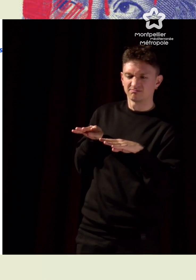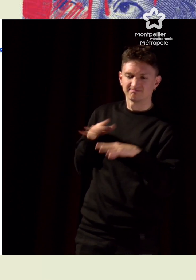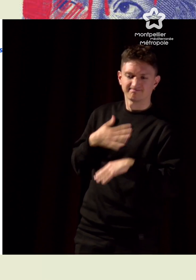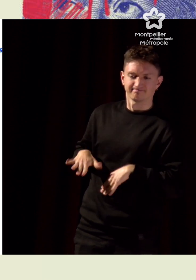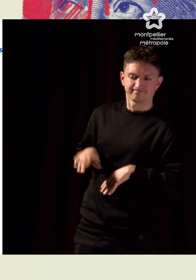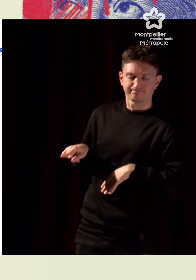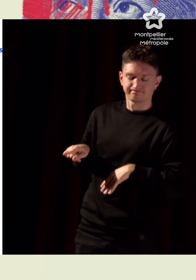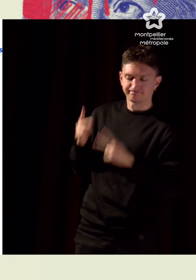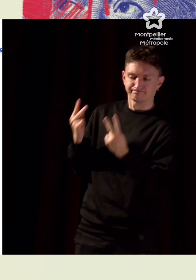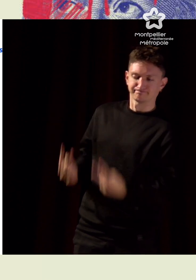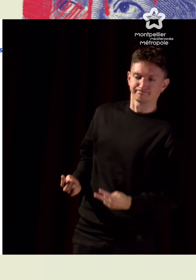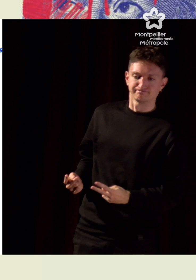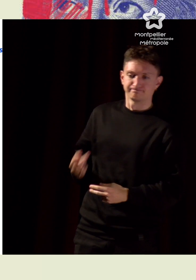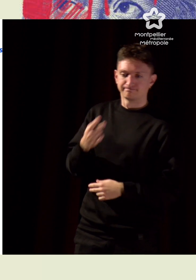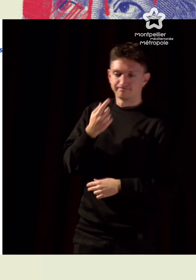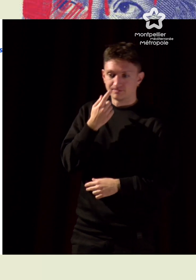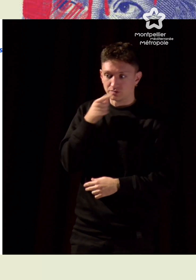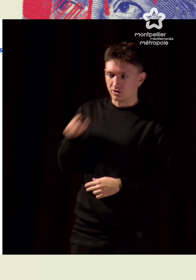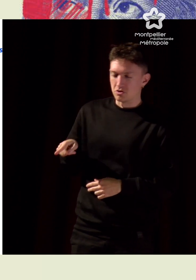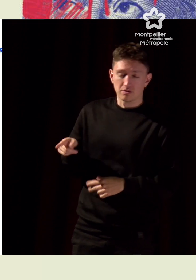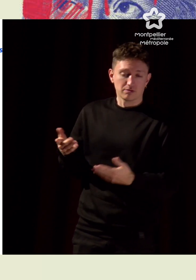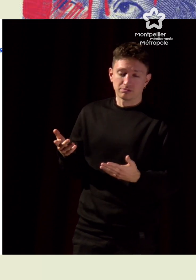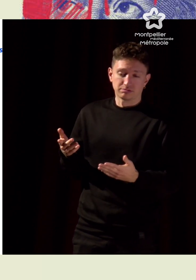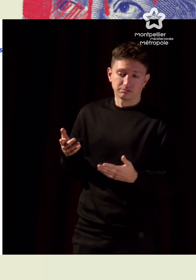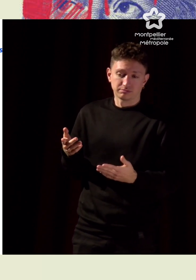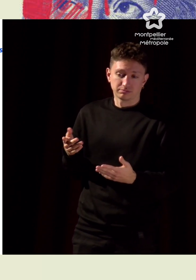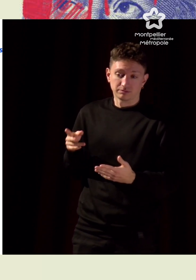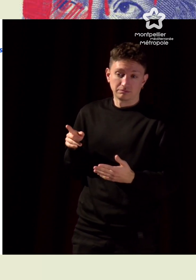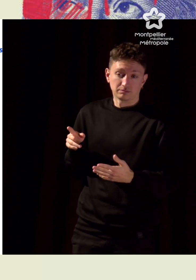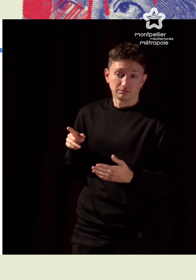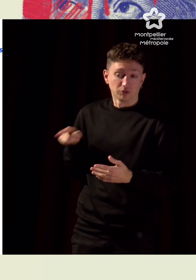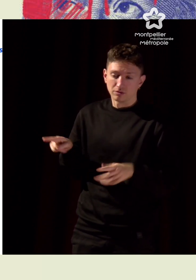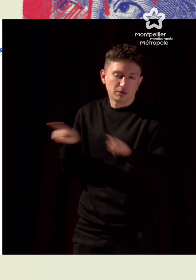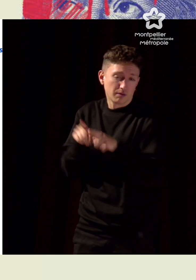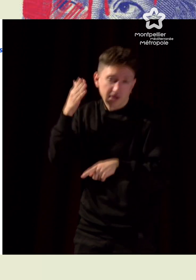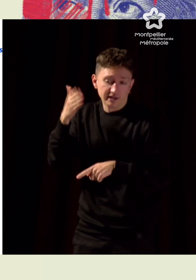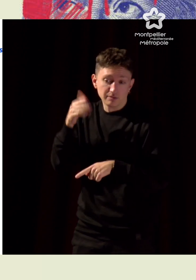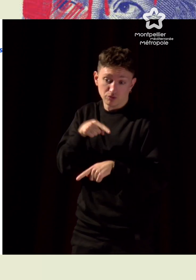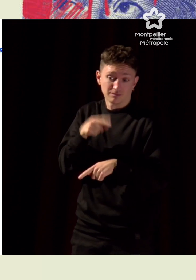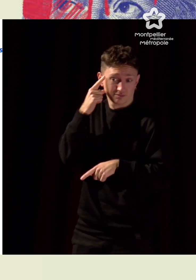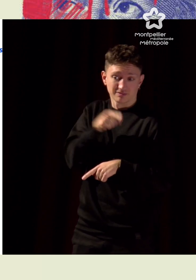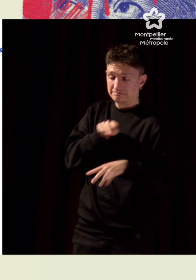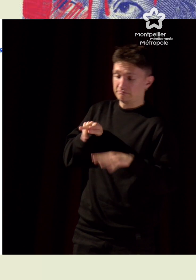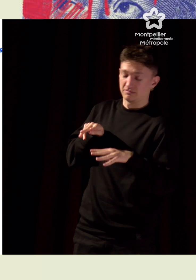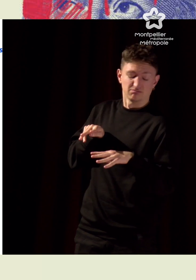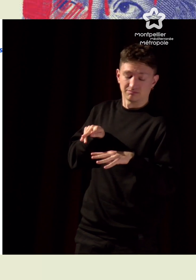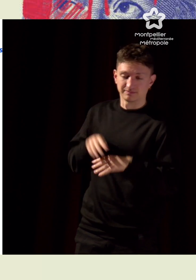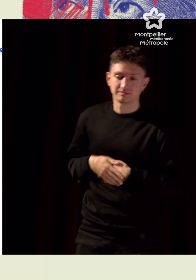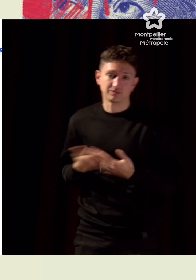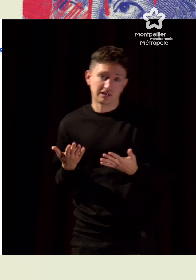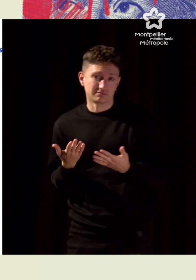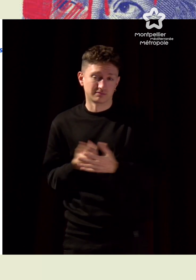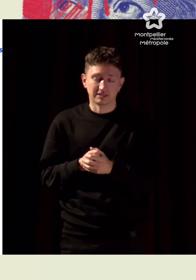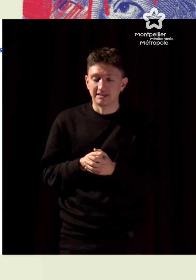les considère, il y a même des endroits où on les considère pas vraiment des humains, pour vous donner un ordre de grandeur. Et donc, ils ont,